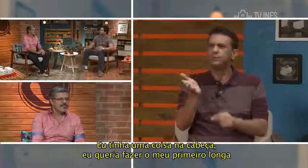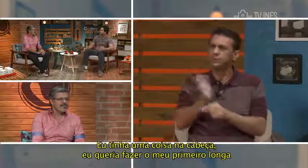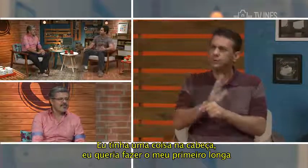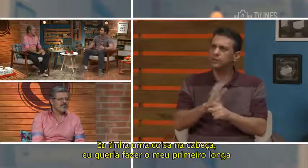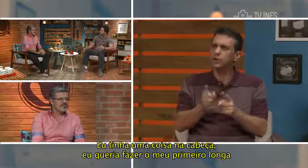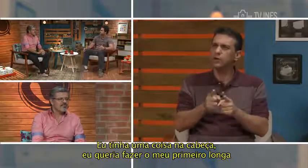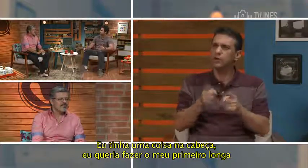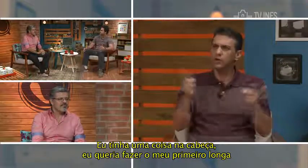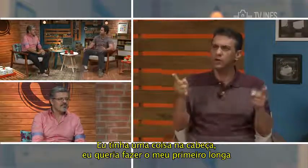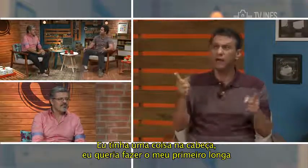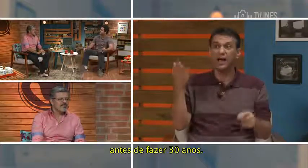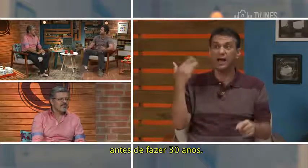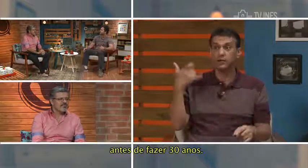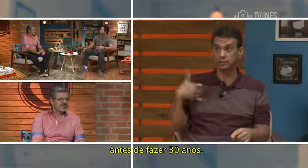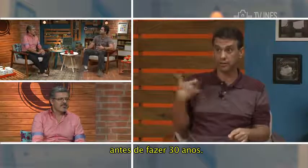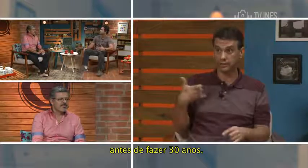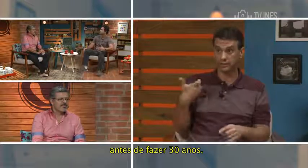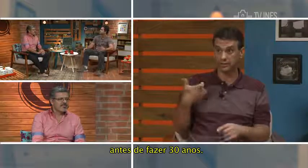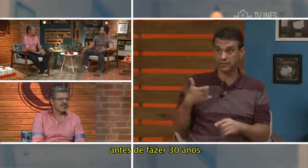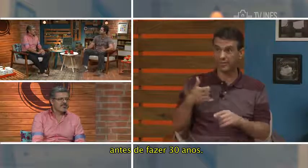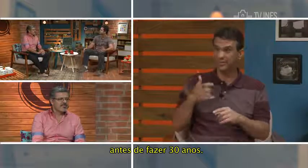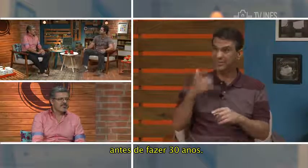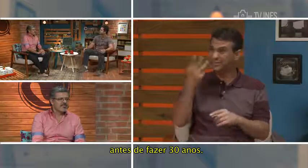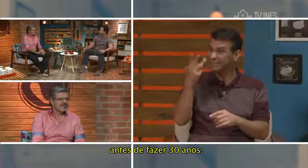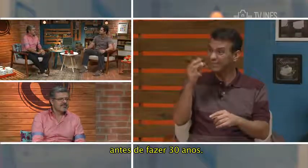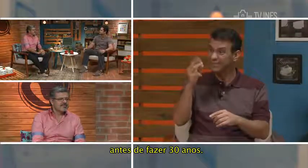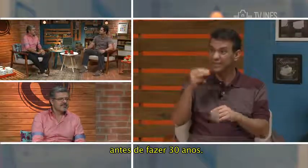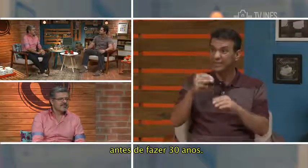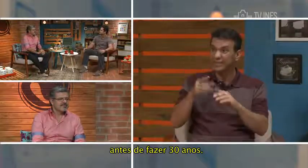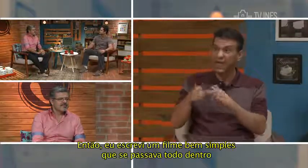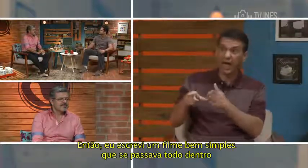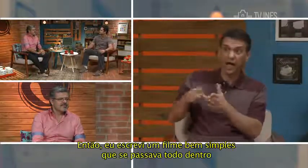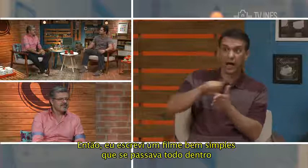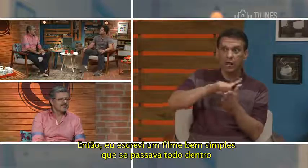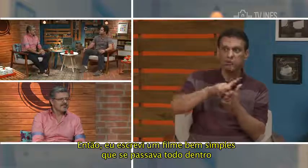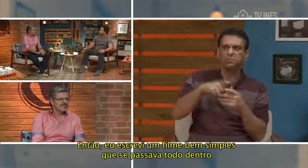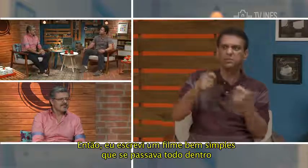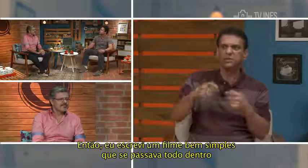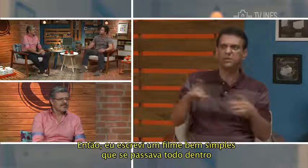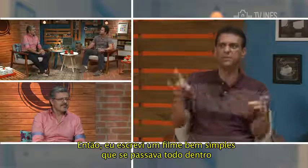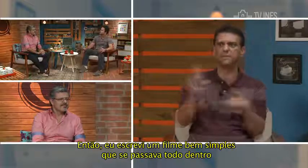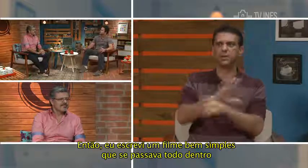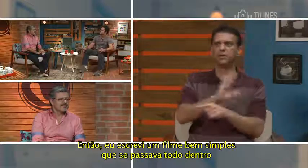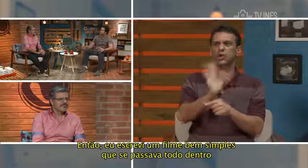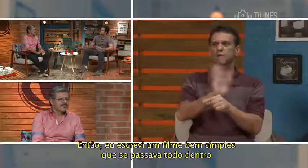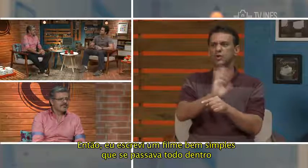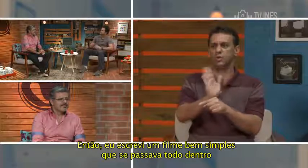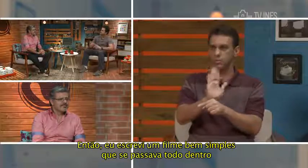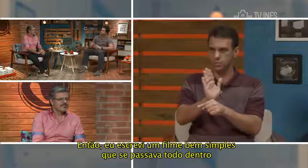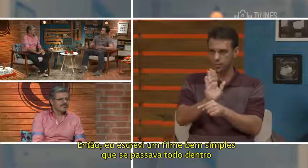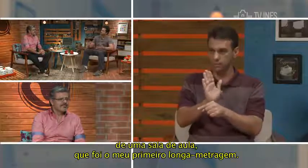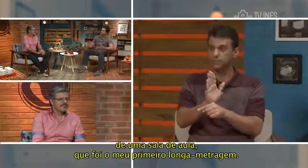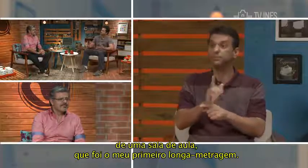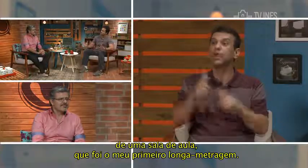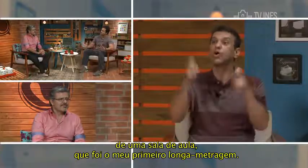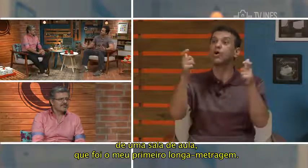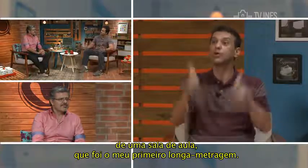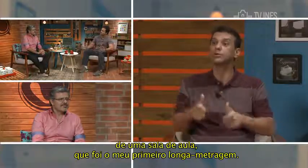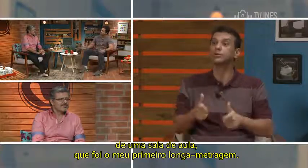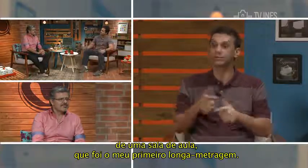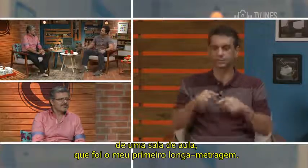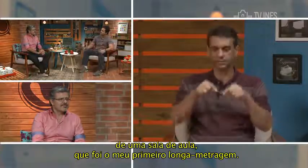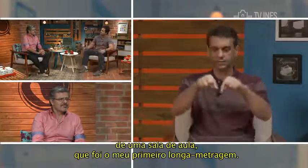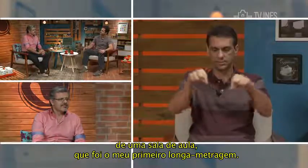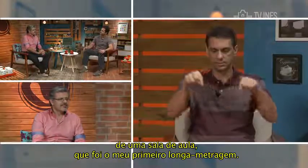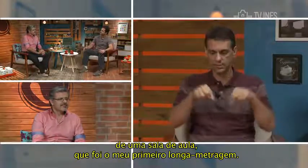cabeça, eu queria fazer o meu primeiro longa antes de fazer 30 anos. Então eu escrevi um filme bem simples, que se passava todo dentro de uma sala